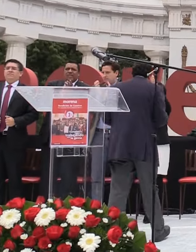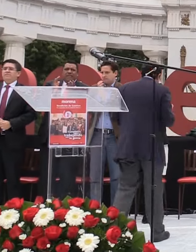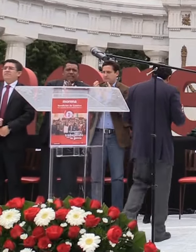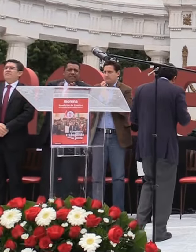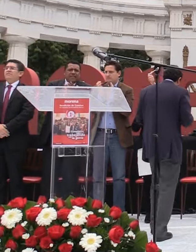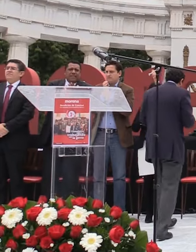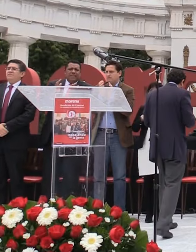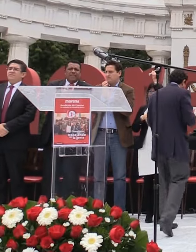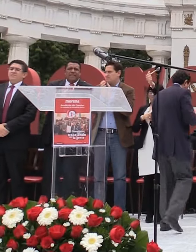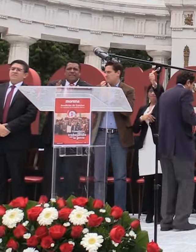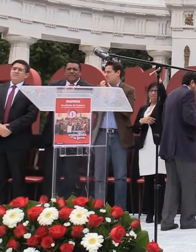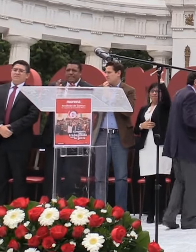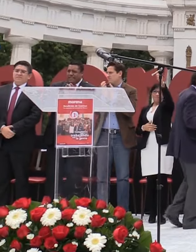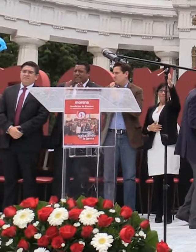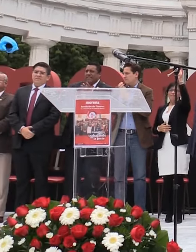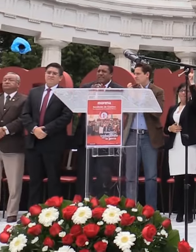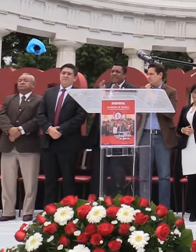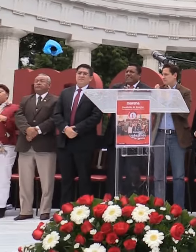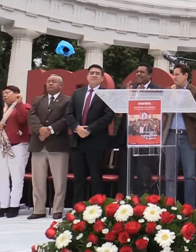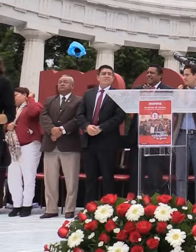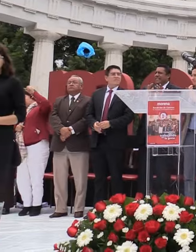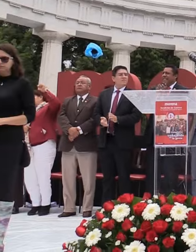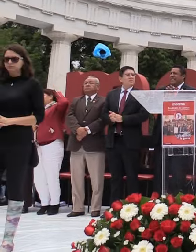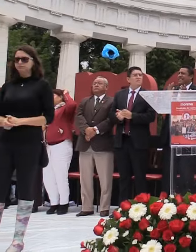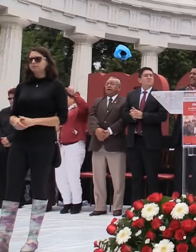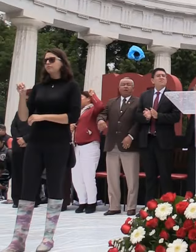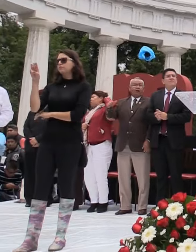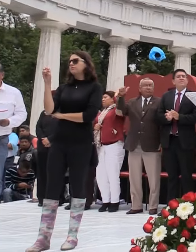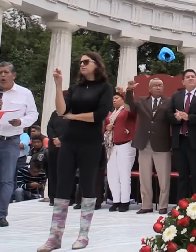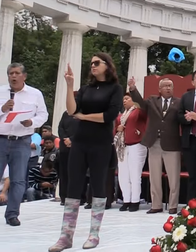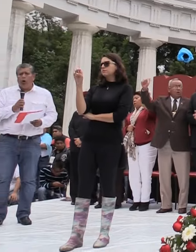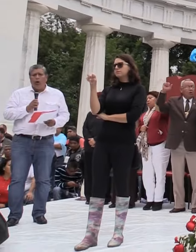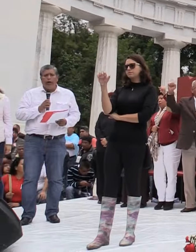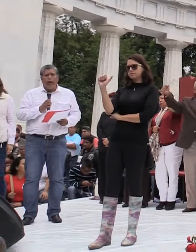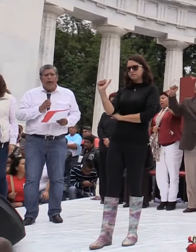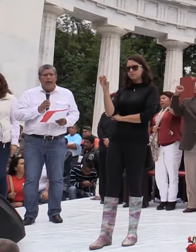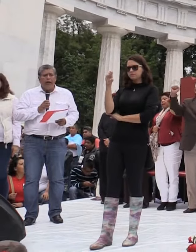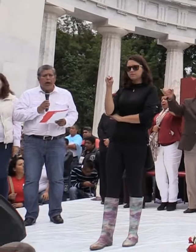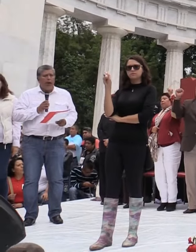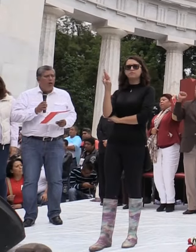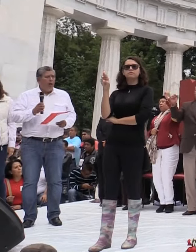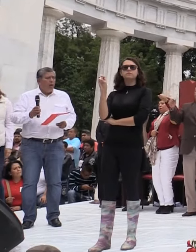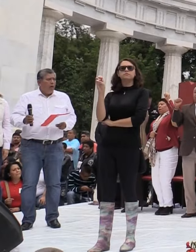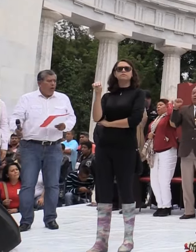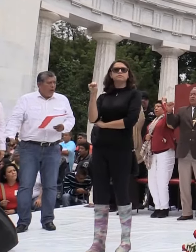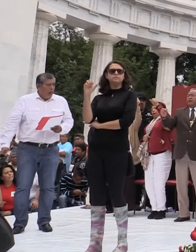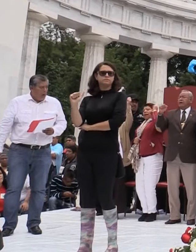Morena, Morena, Morena, Morena.